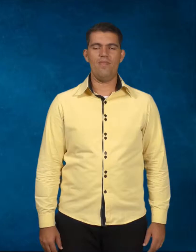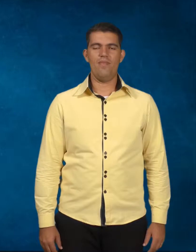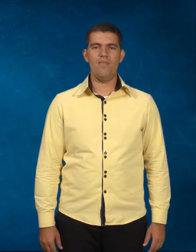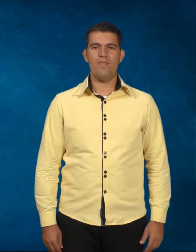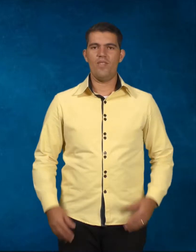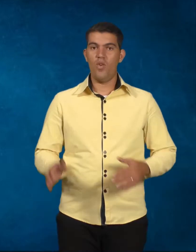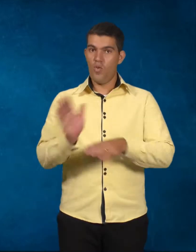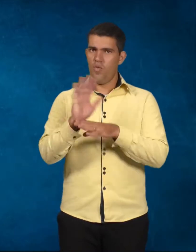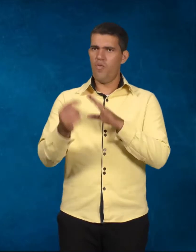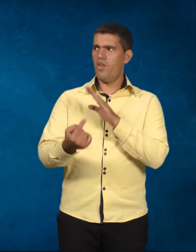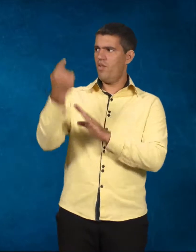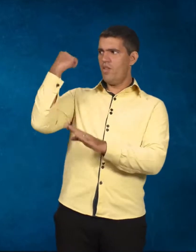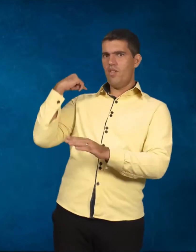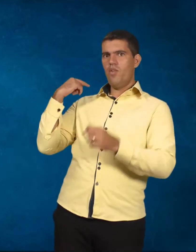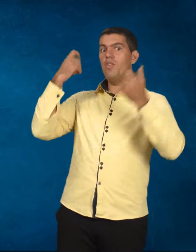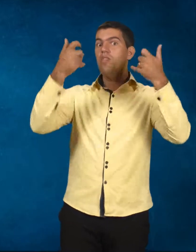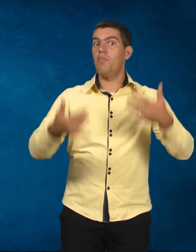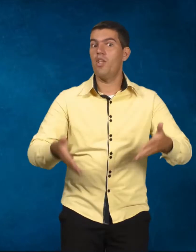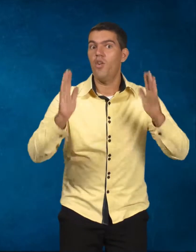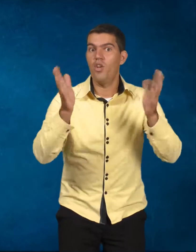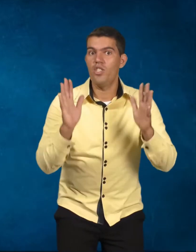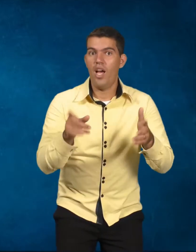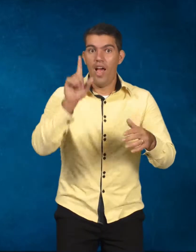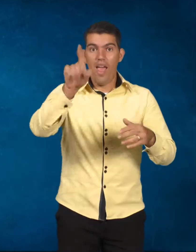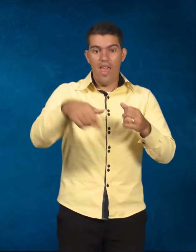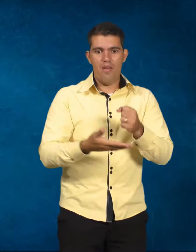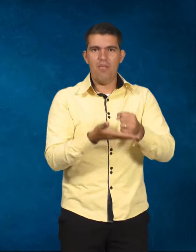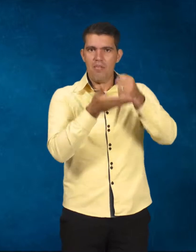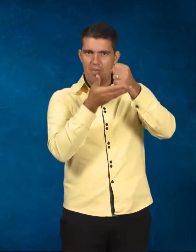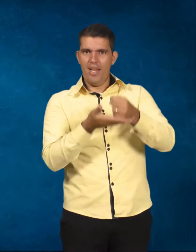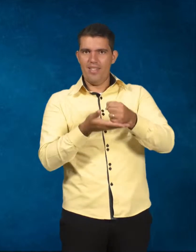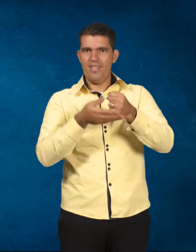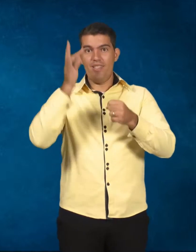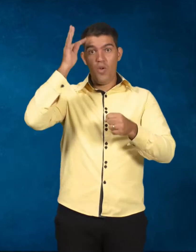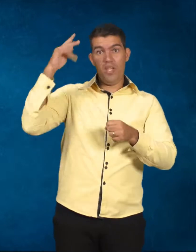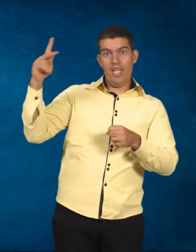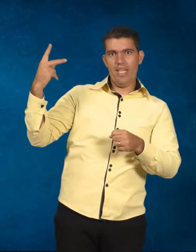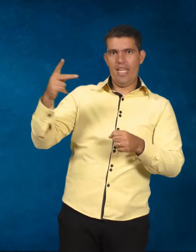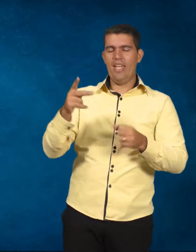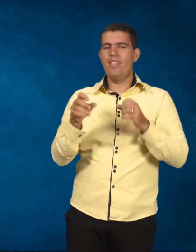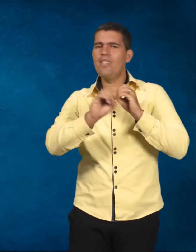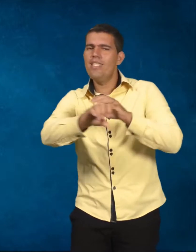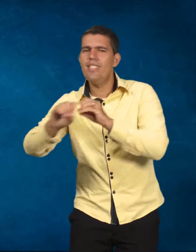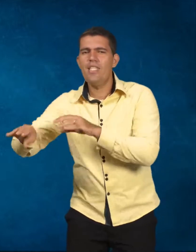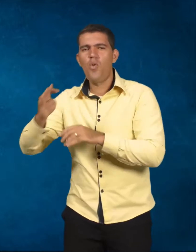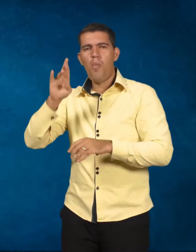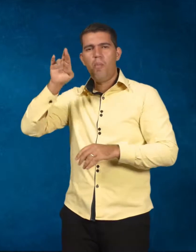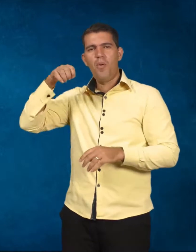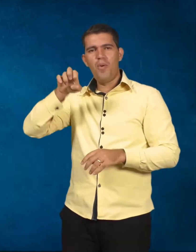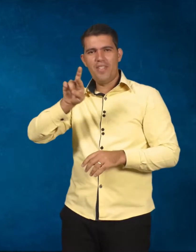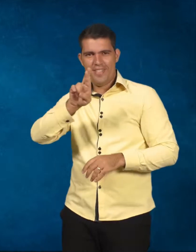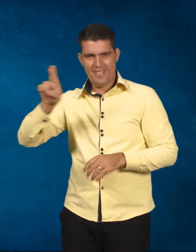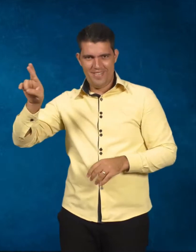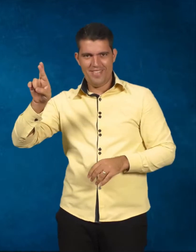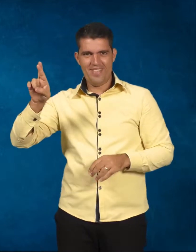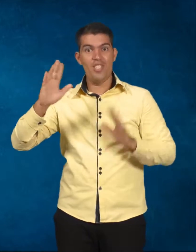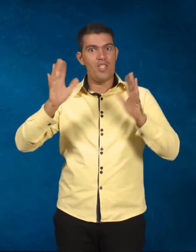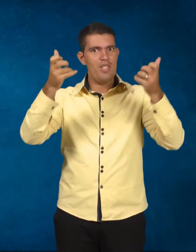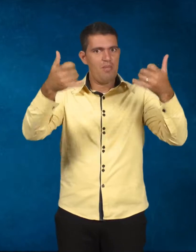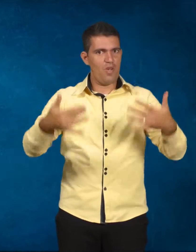No vídeo anterior, vimos os fundamentos da teoria de ensino de Jerome Bruner. Nesse vídeo, avançaremos um pouco